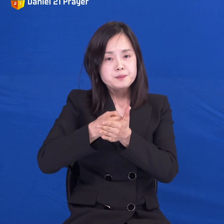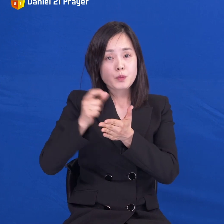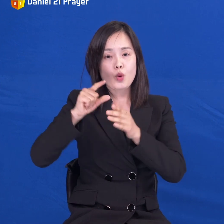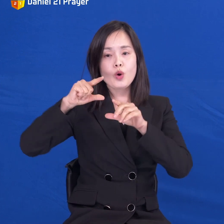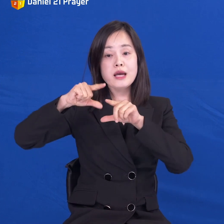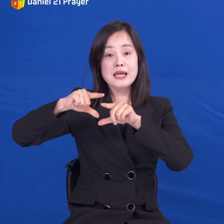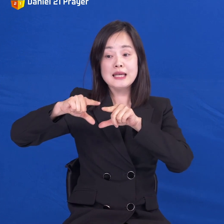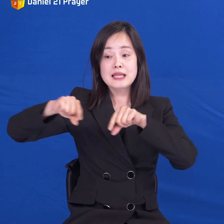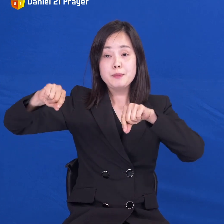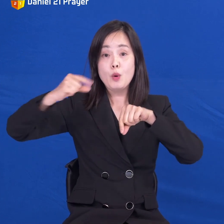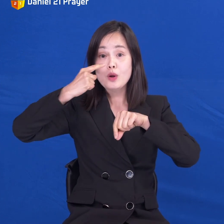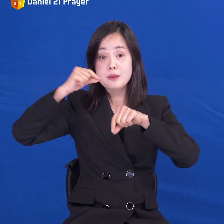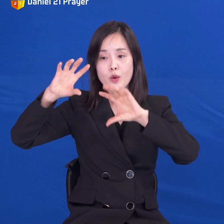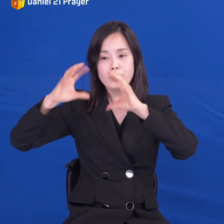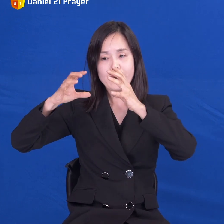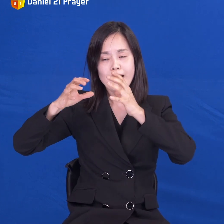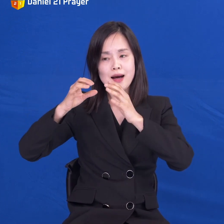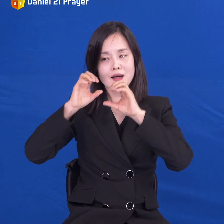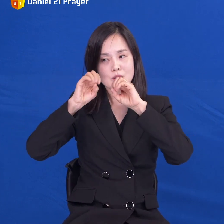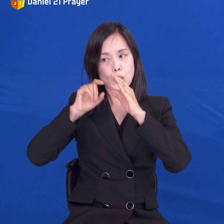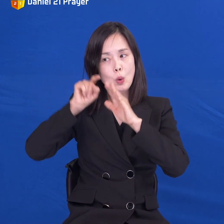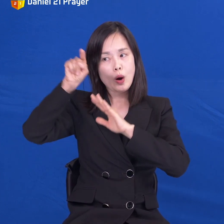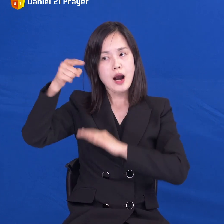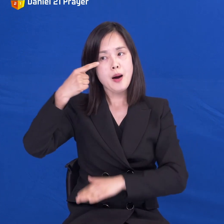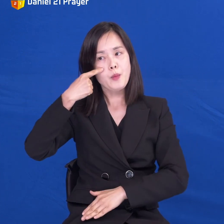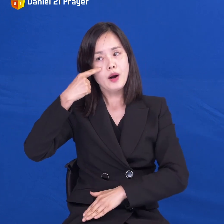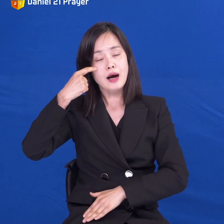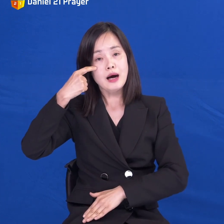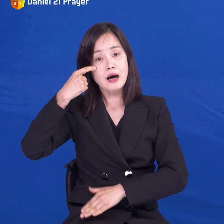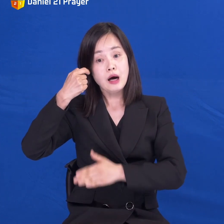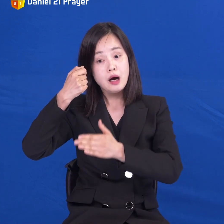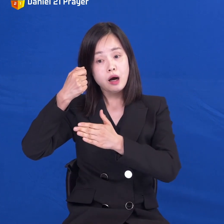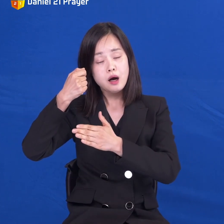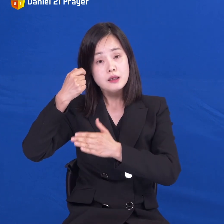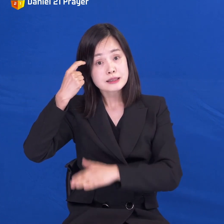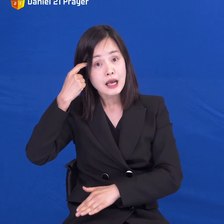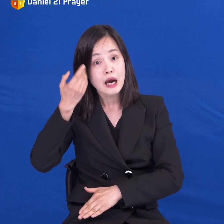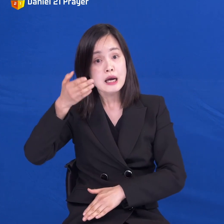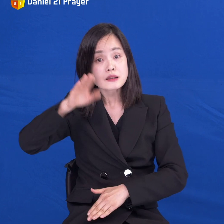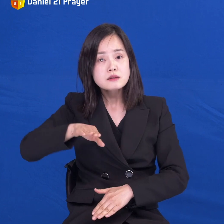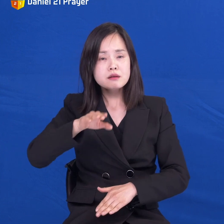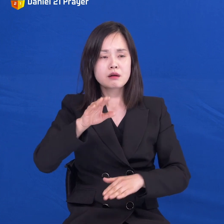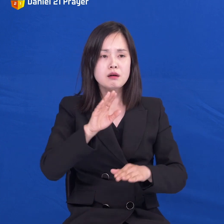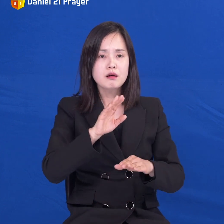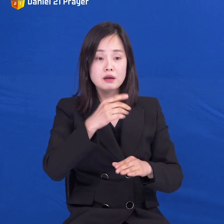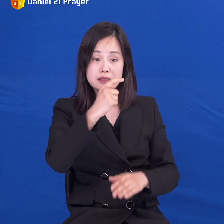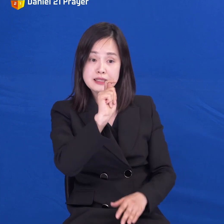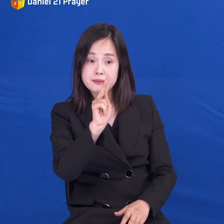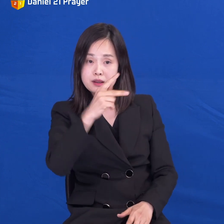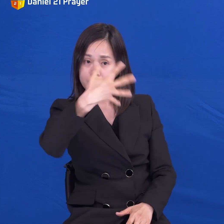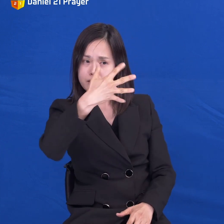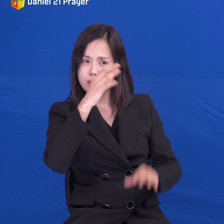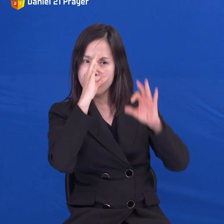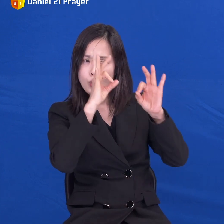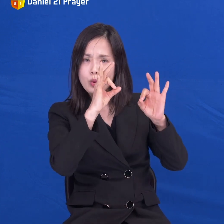하나님, 말레이시아로 가서 저들의 문화를 예수님의 문화로